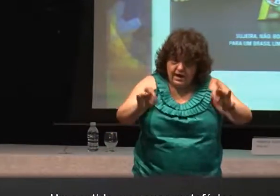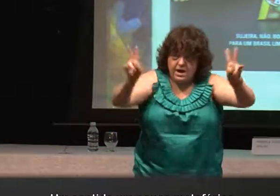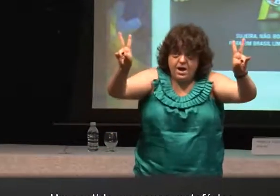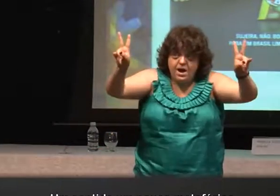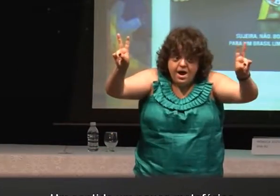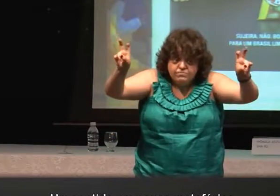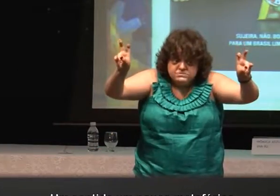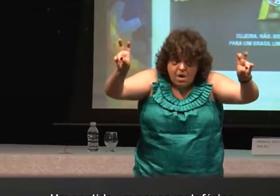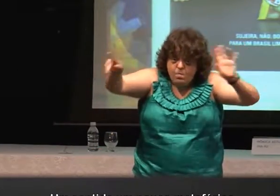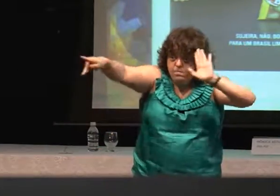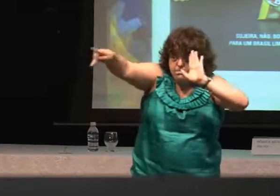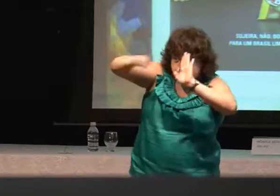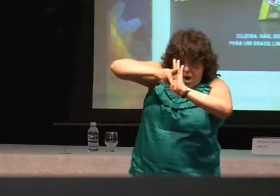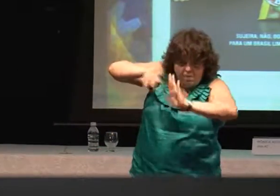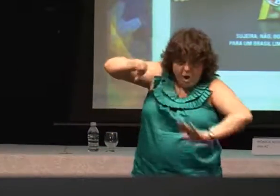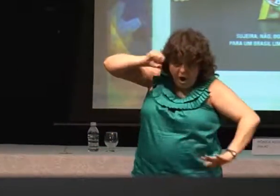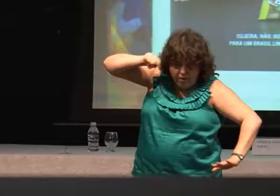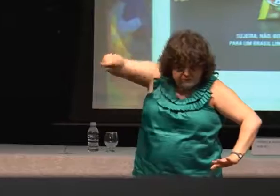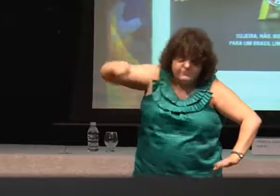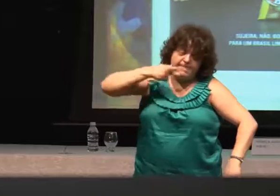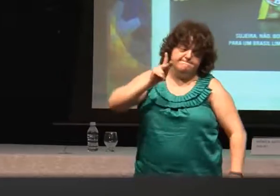um pouco metafórico.